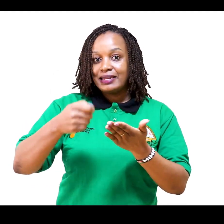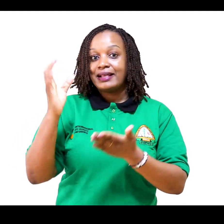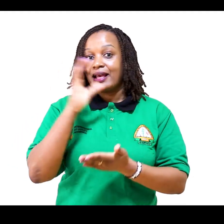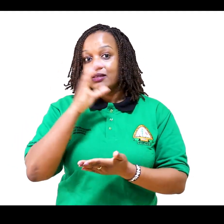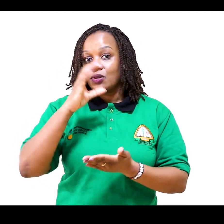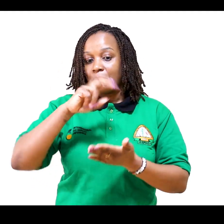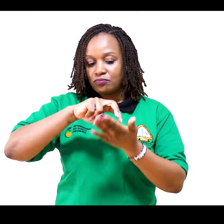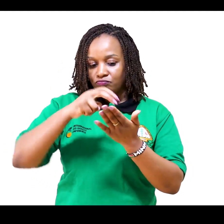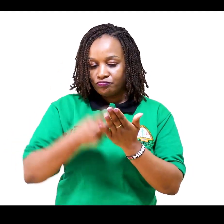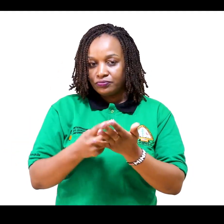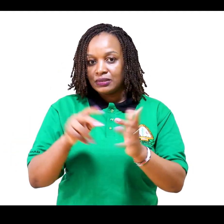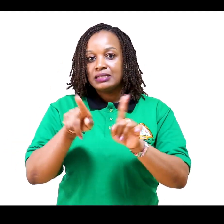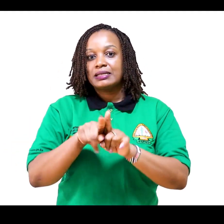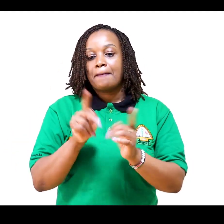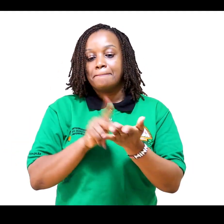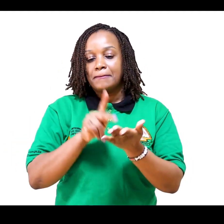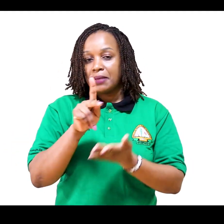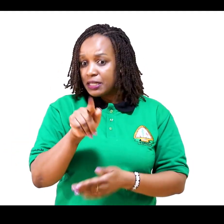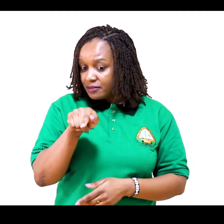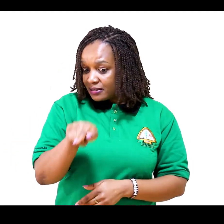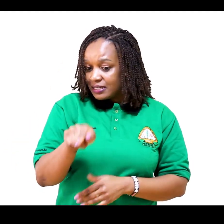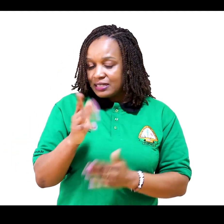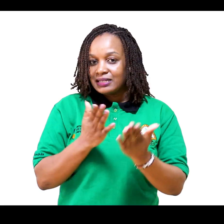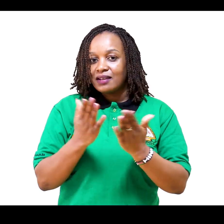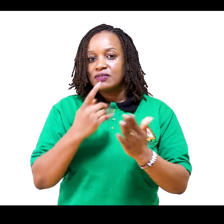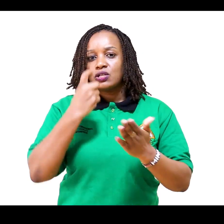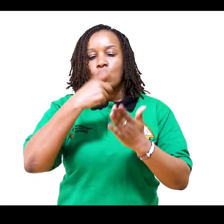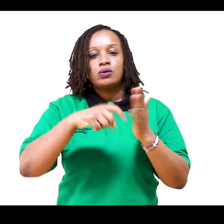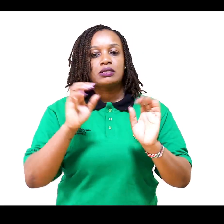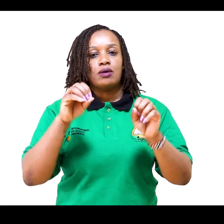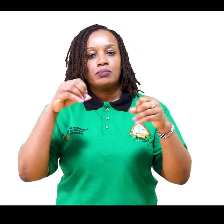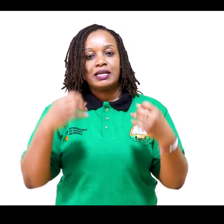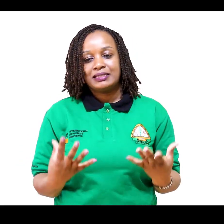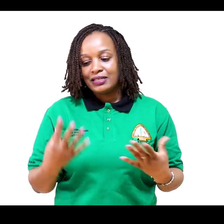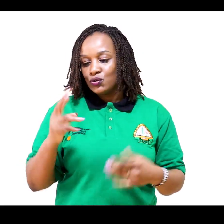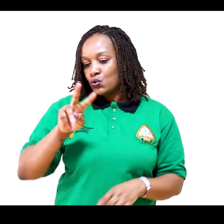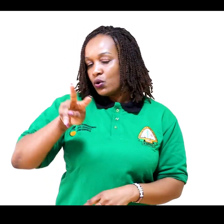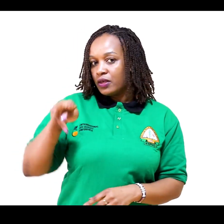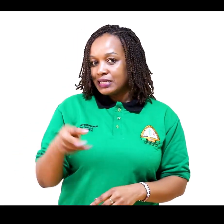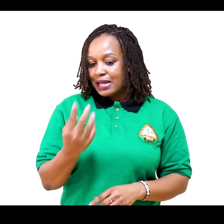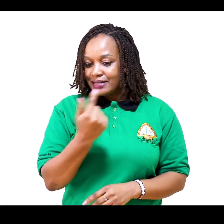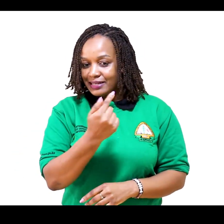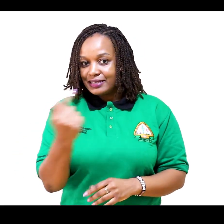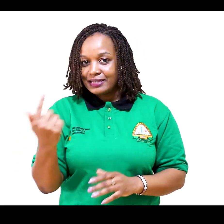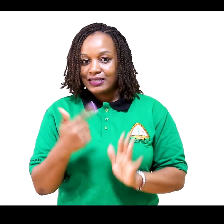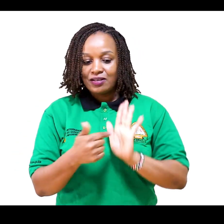mteja na malipo. Huduma hii inagharimu shilingi 2,000 kwa kila sampuli kwa kila mdudu